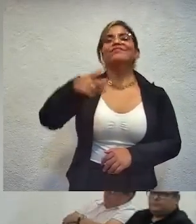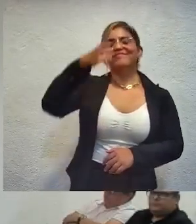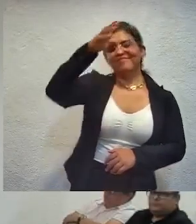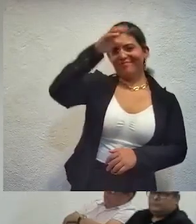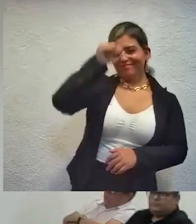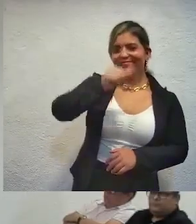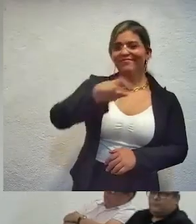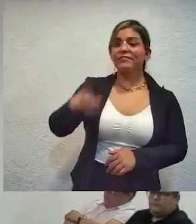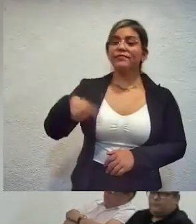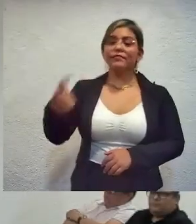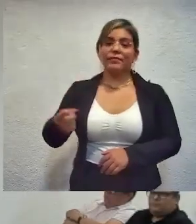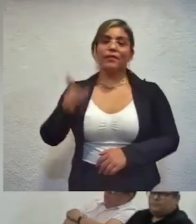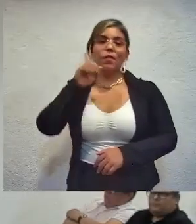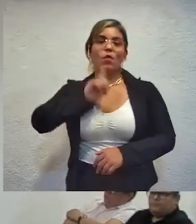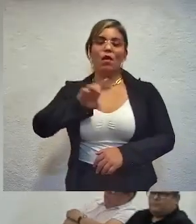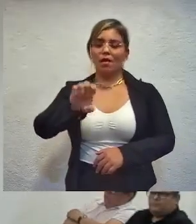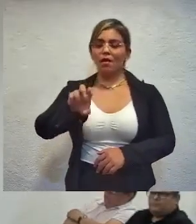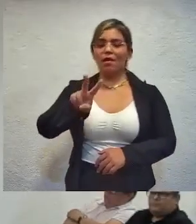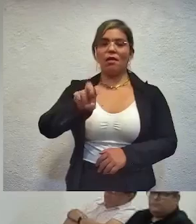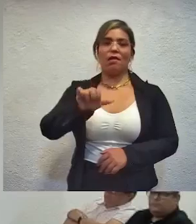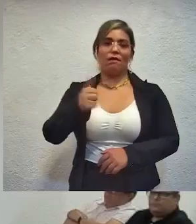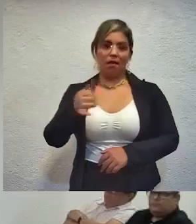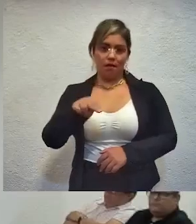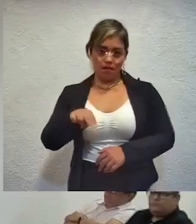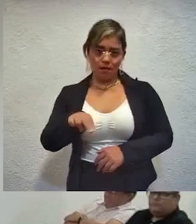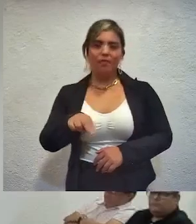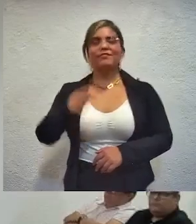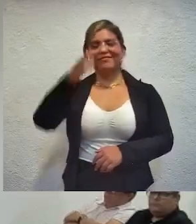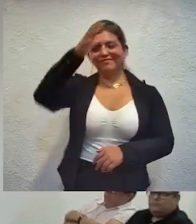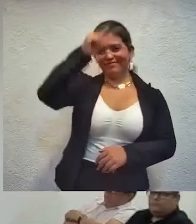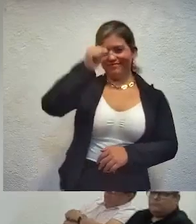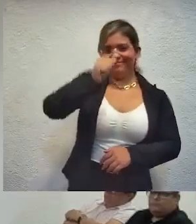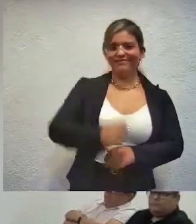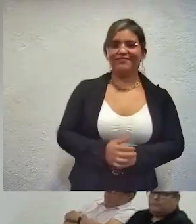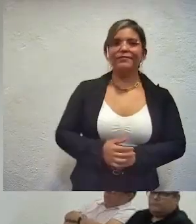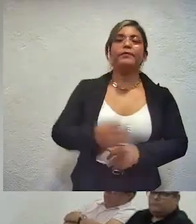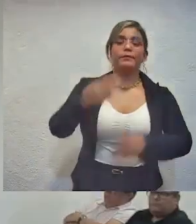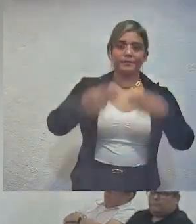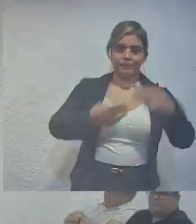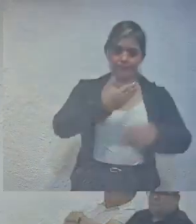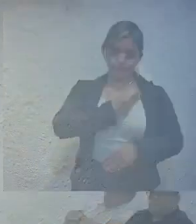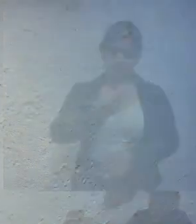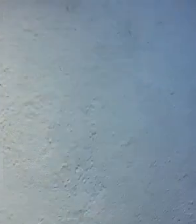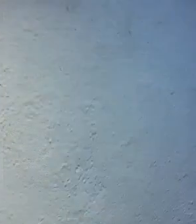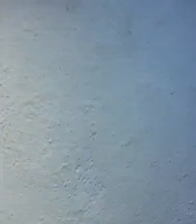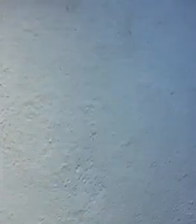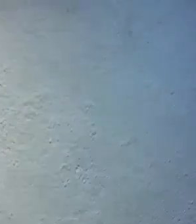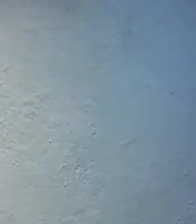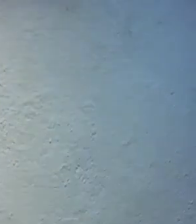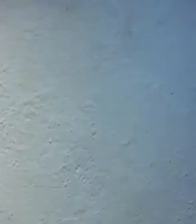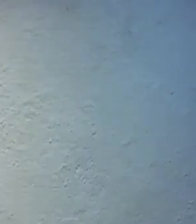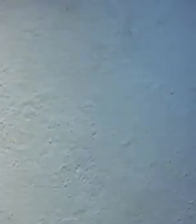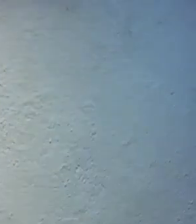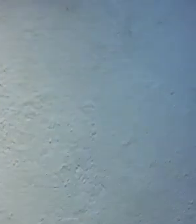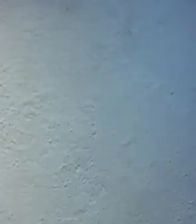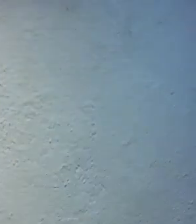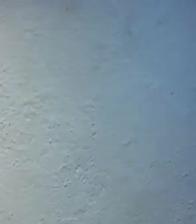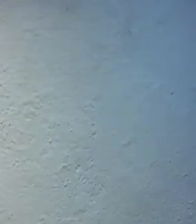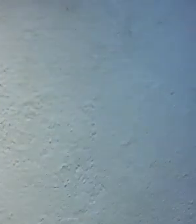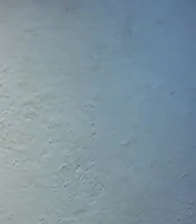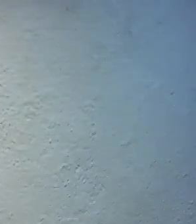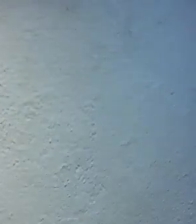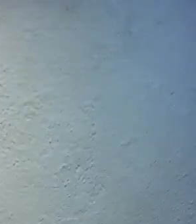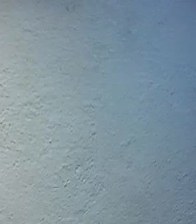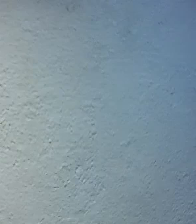favor. Magistrada Evelyn Rodríguez Chinol. A favor. Magistrada presidenta Almadelia Eugenio Alcaraz. A favor.